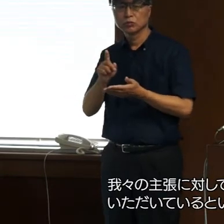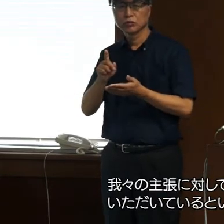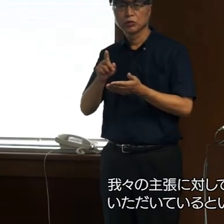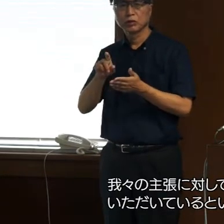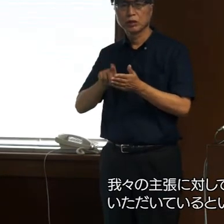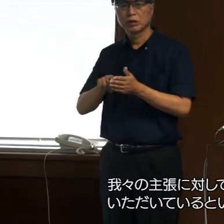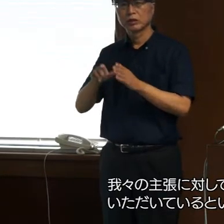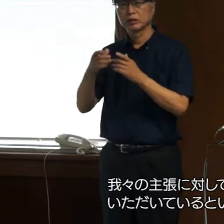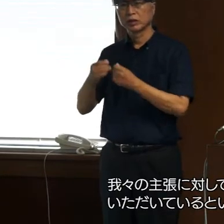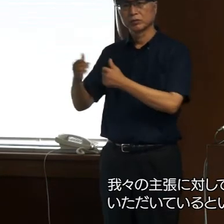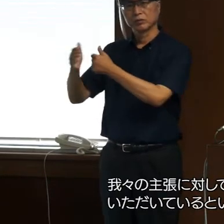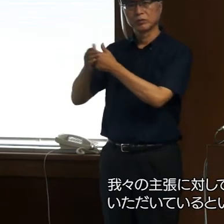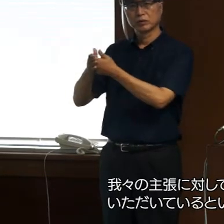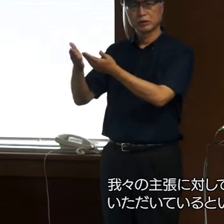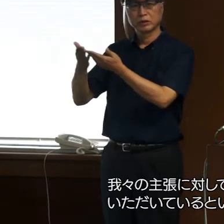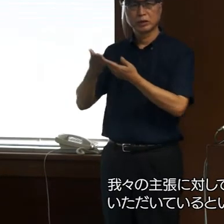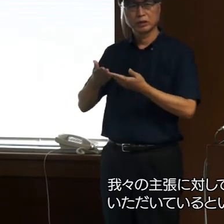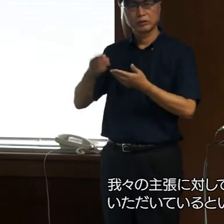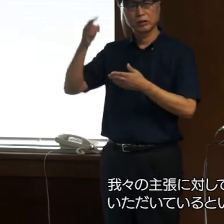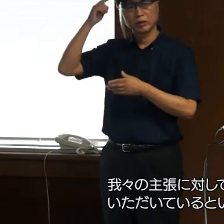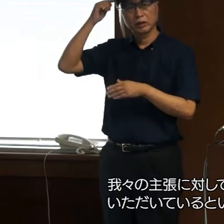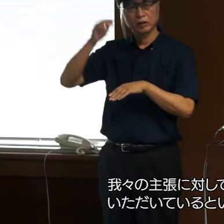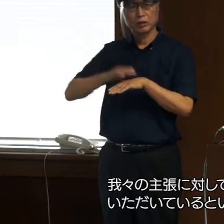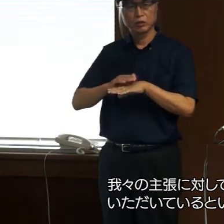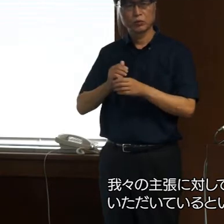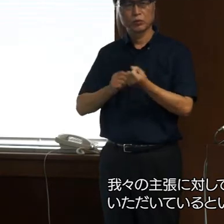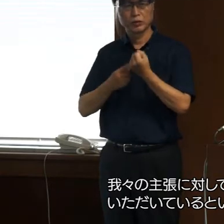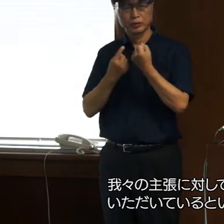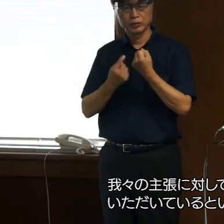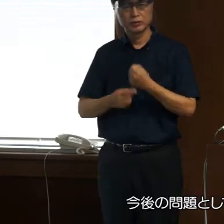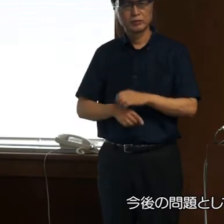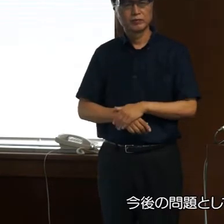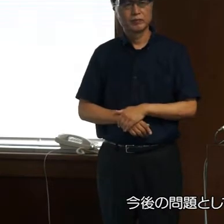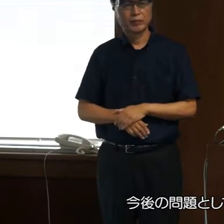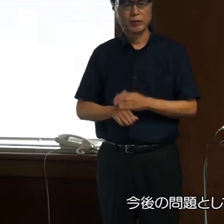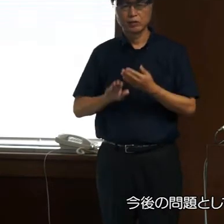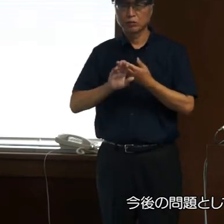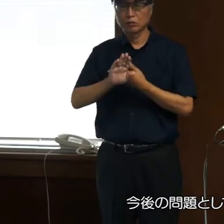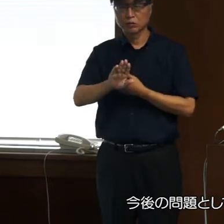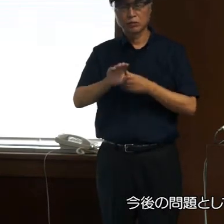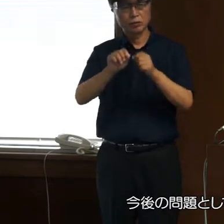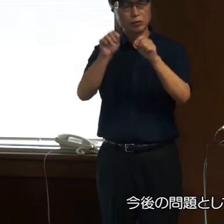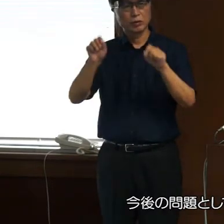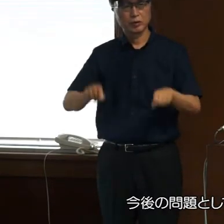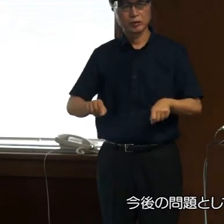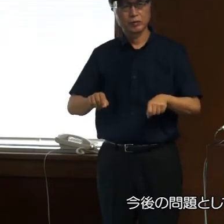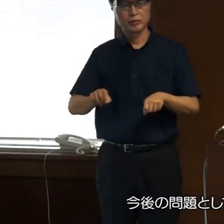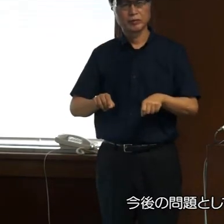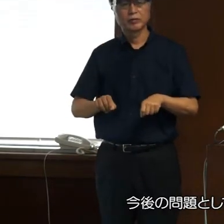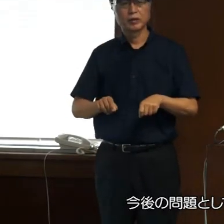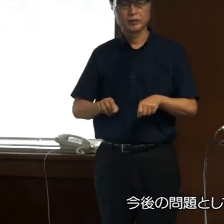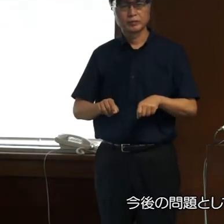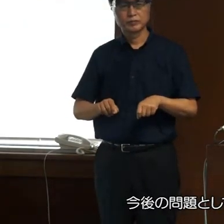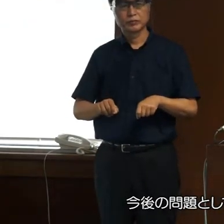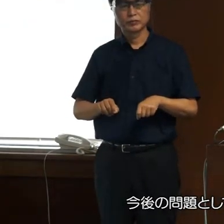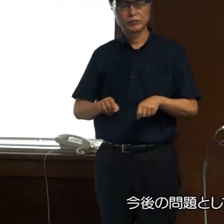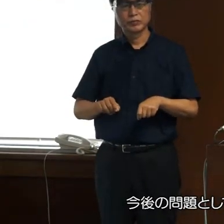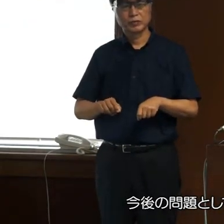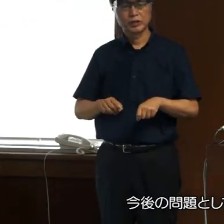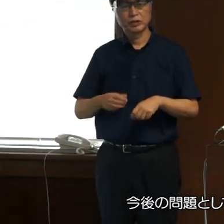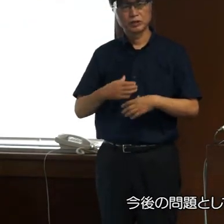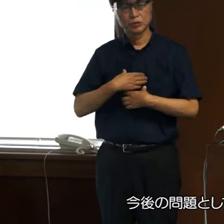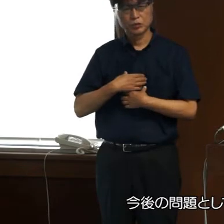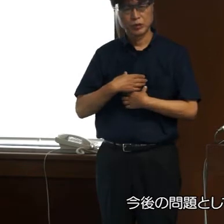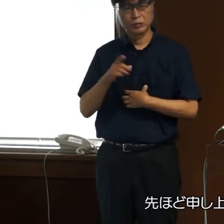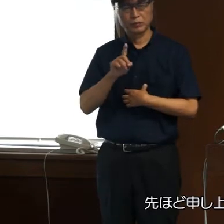り対応していただいているというふうに認識しています。で、今後の問題として今気にしているの